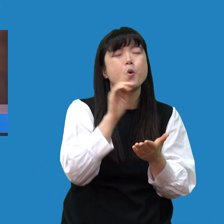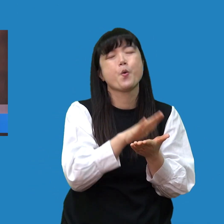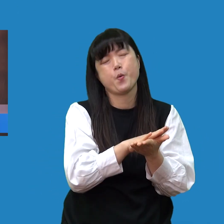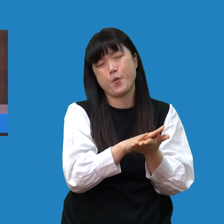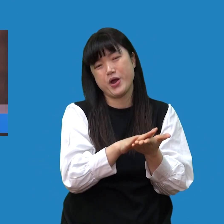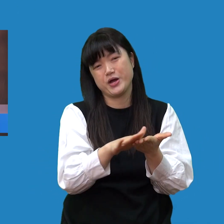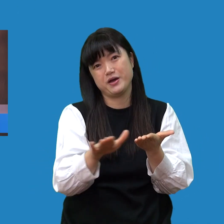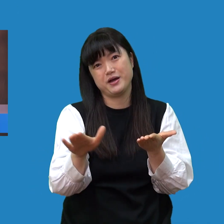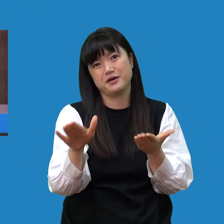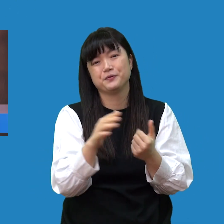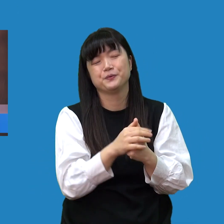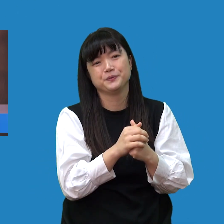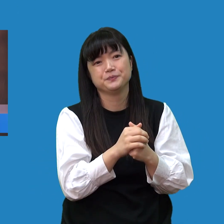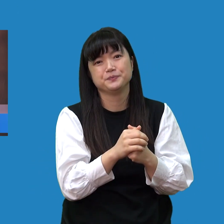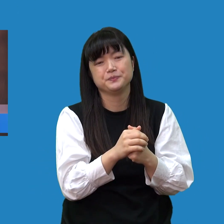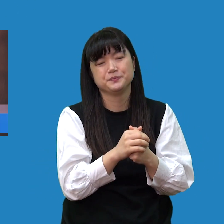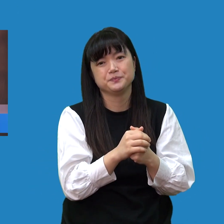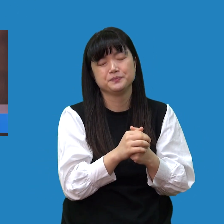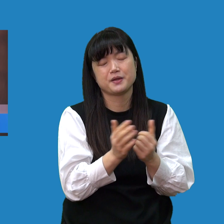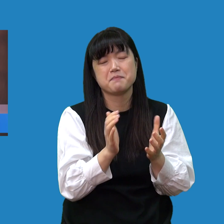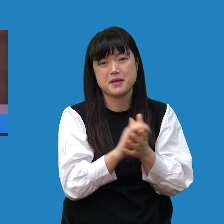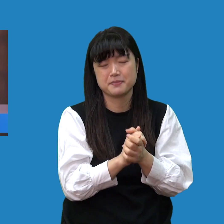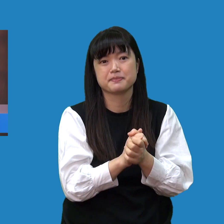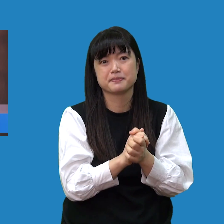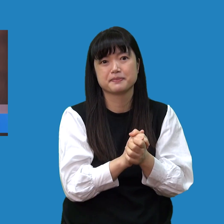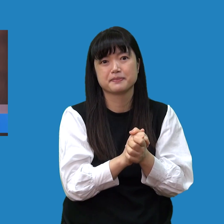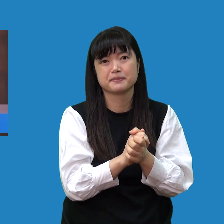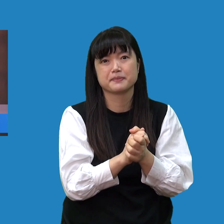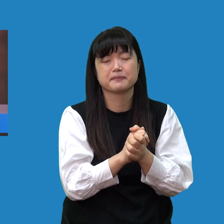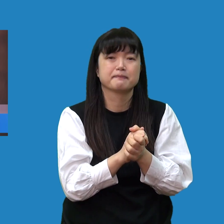중에 평화로라. 아멘.